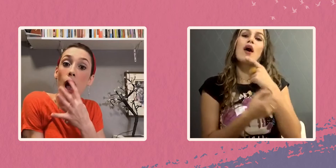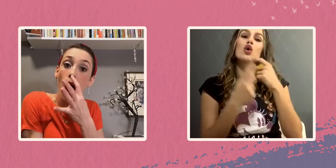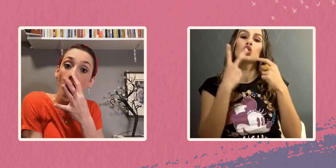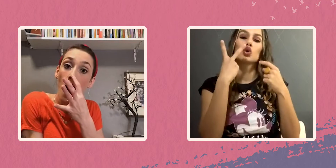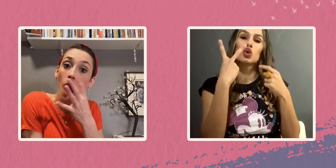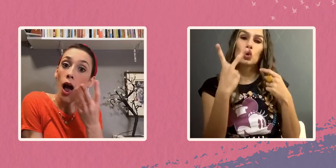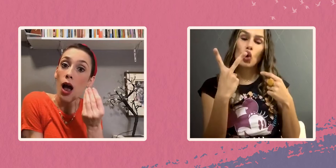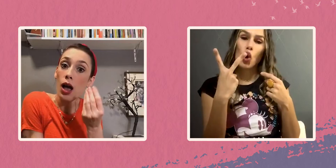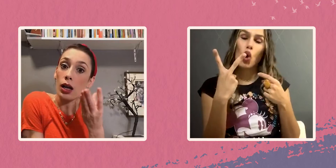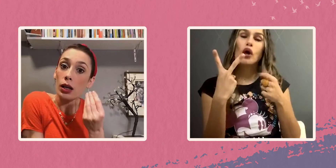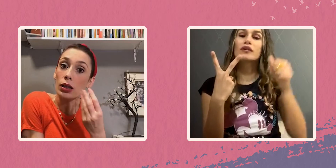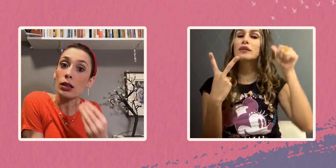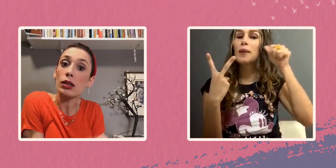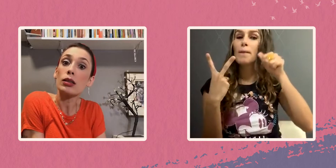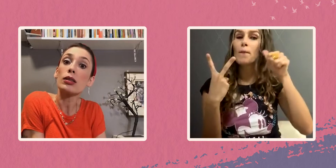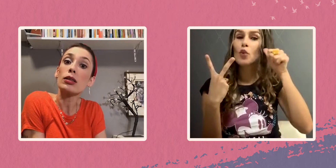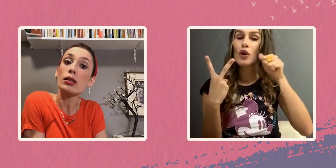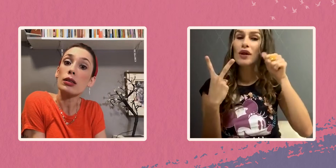surdos.